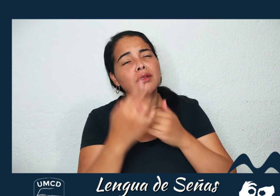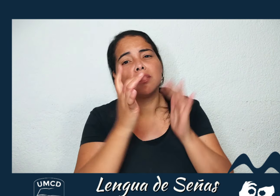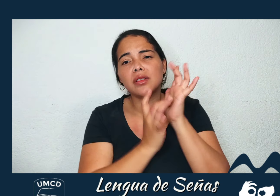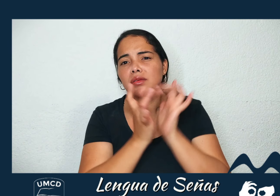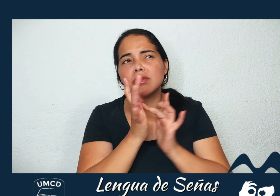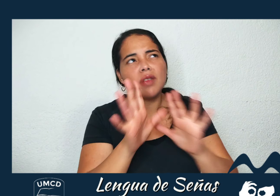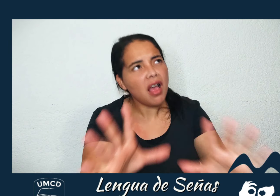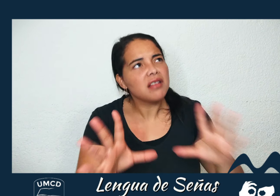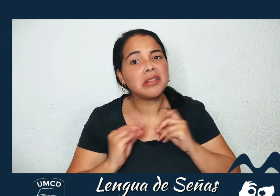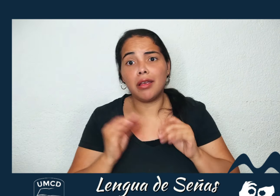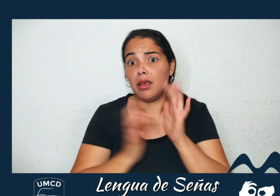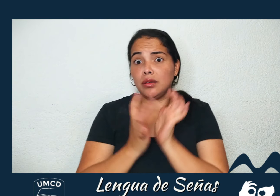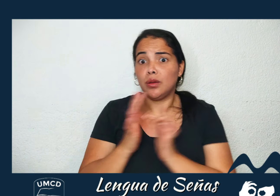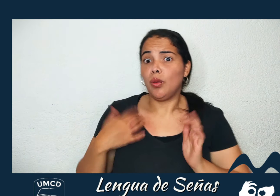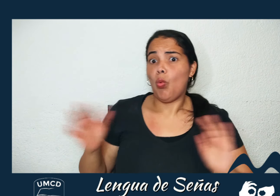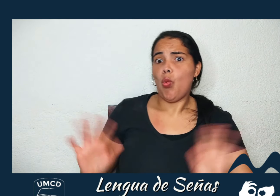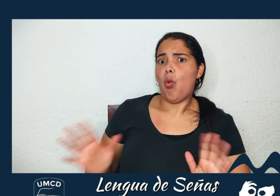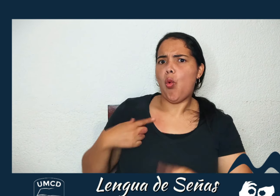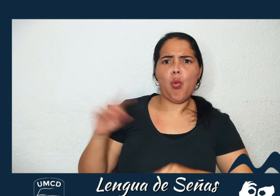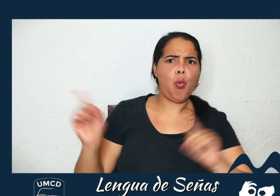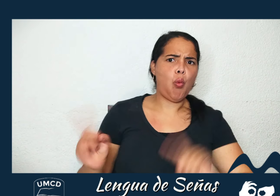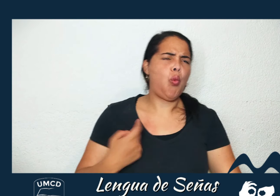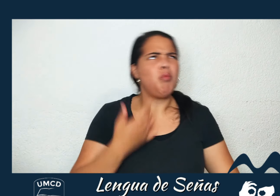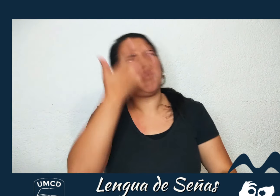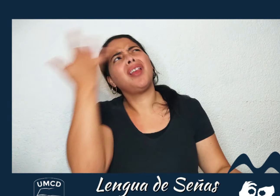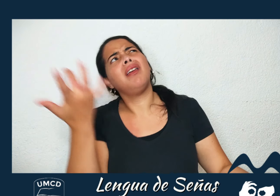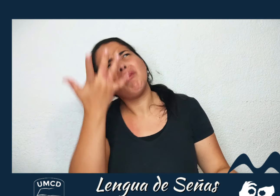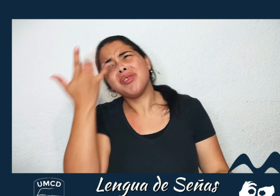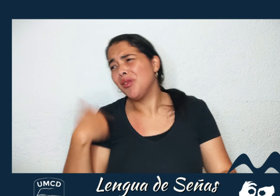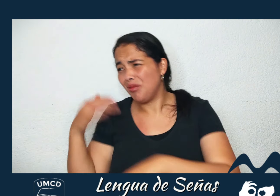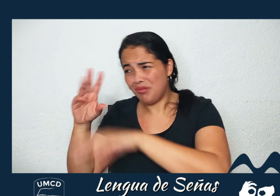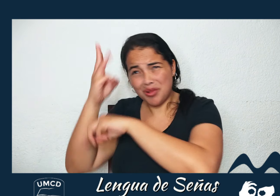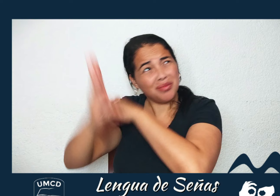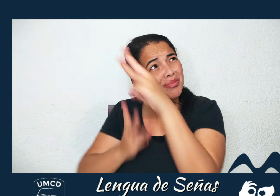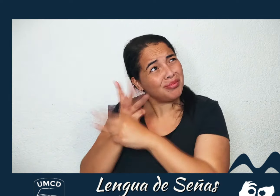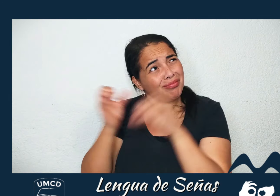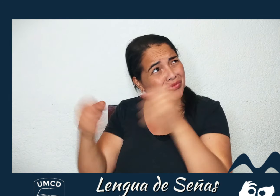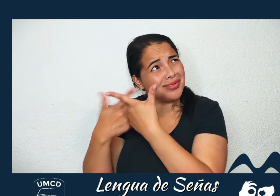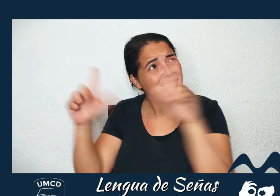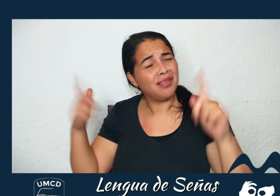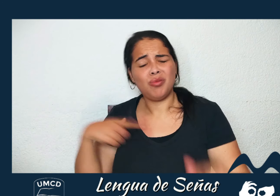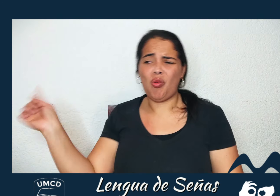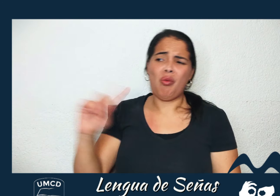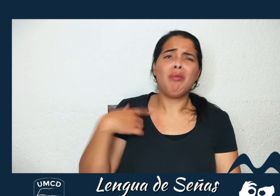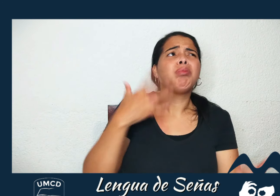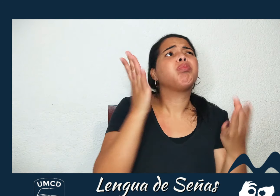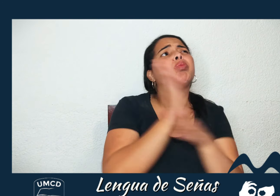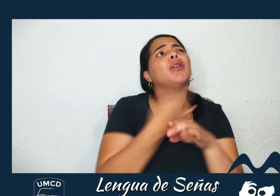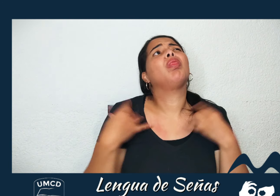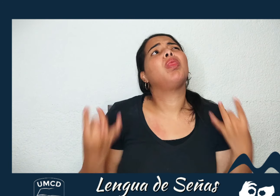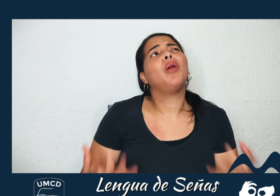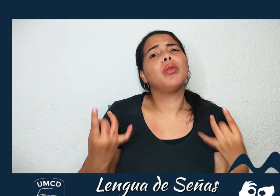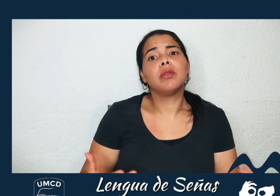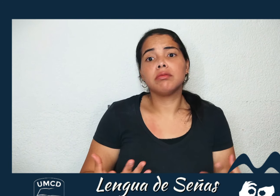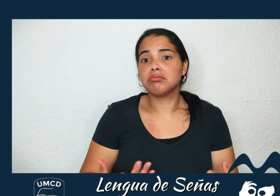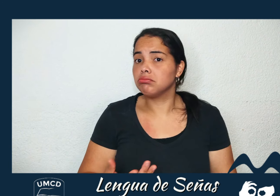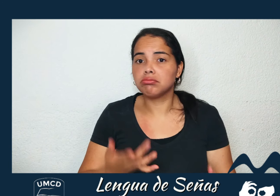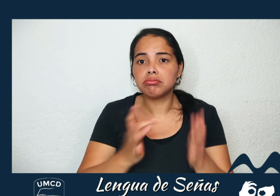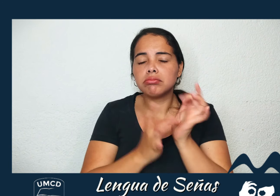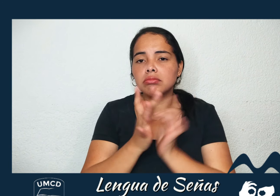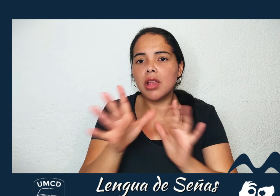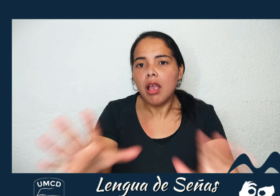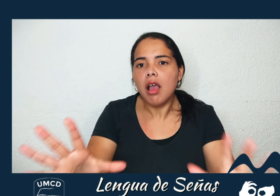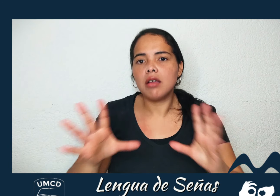y Jesucristo mismo se ofreció como siervo para rescatarme de mi maldad,